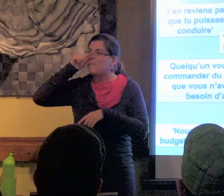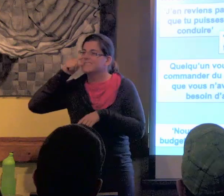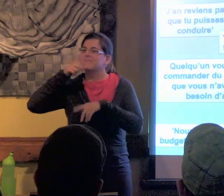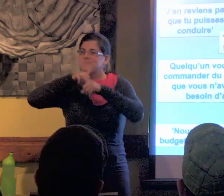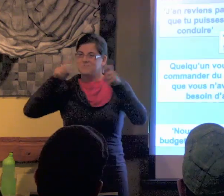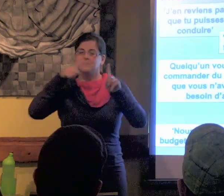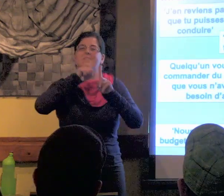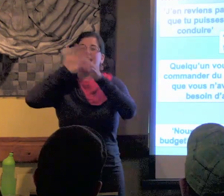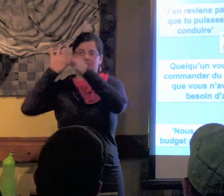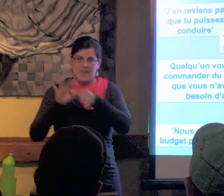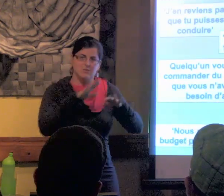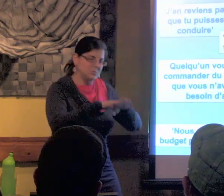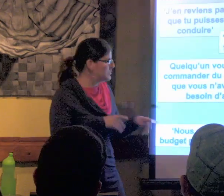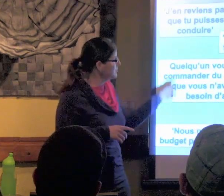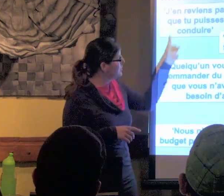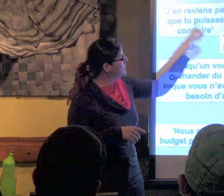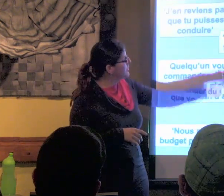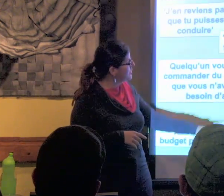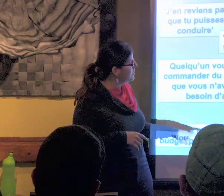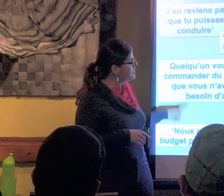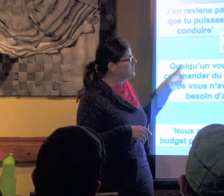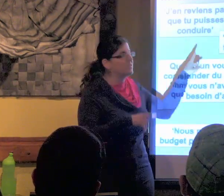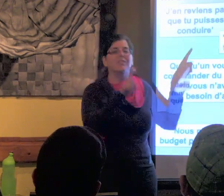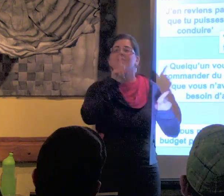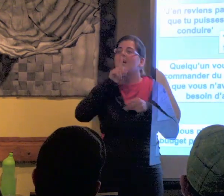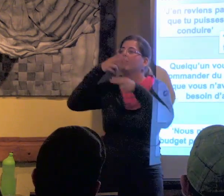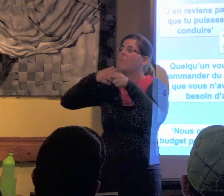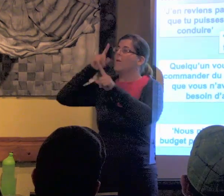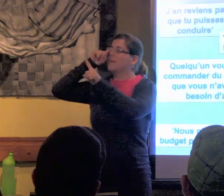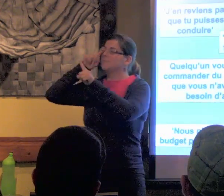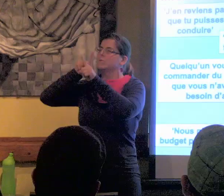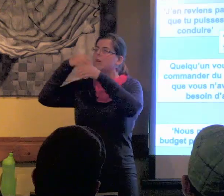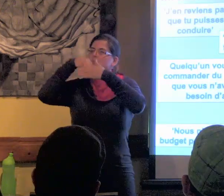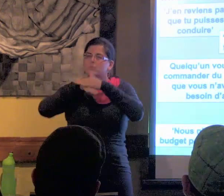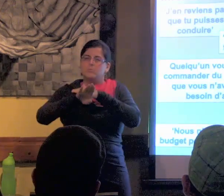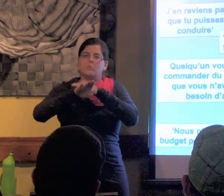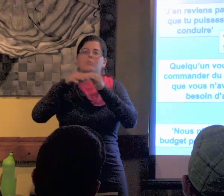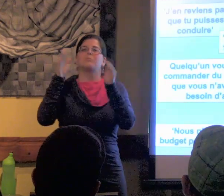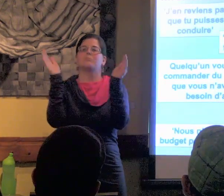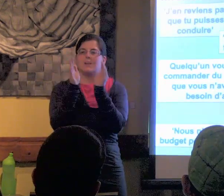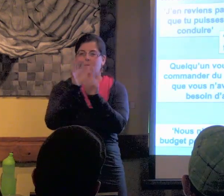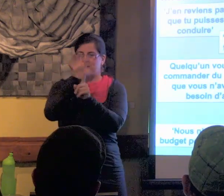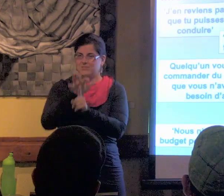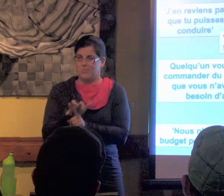Donc, Annick a parlé de la capacitisme. Et ce sont des exemples.